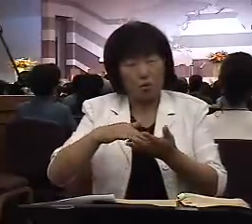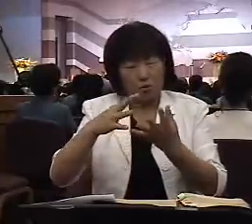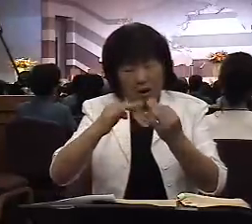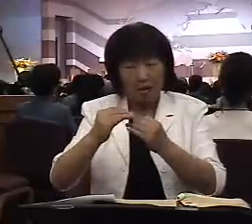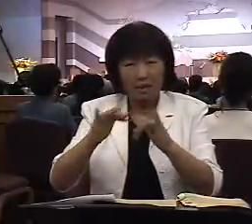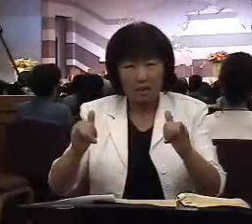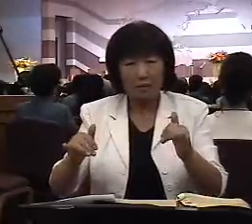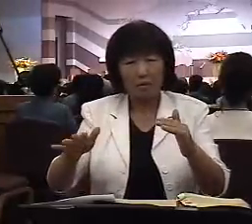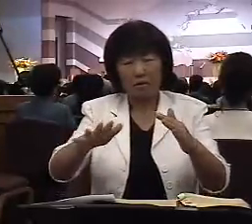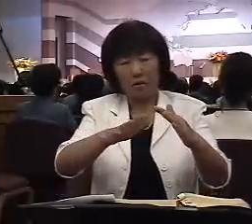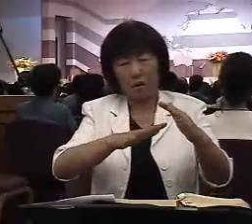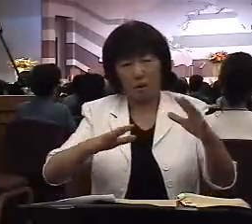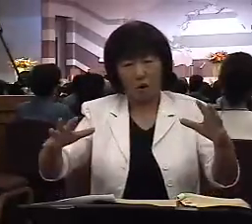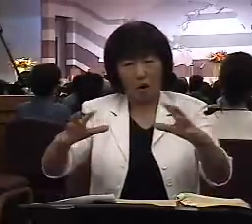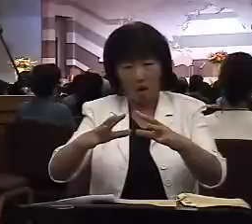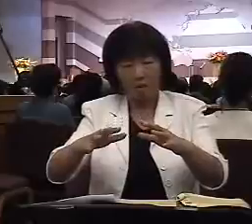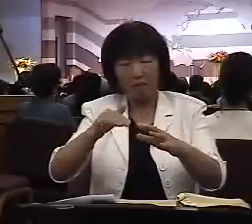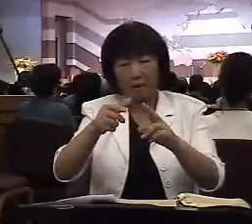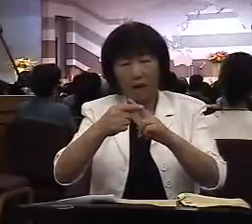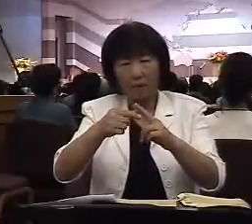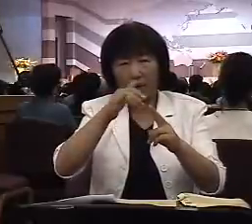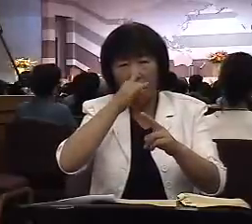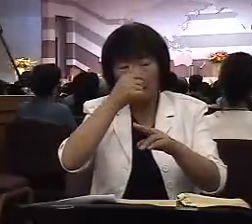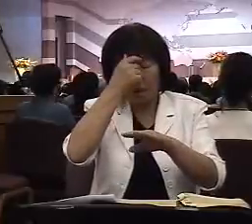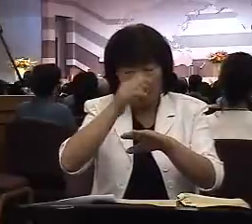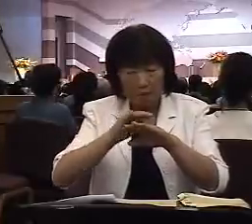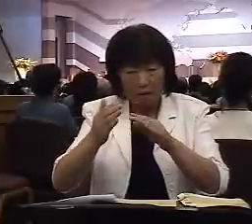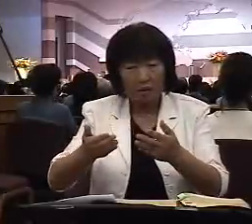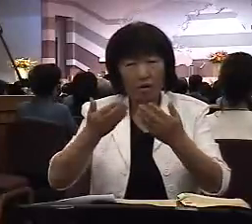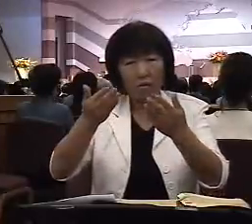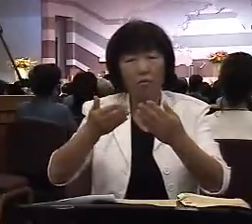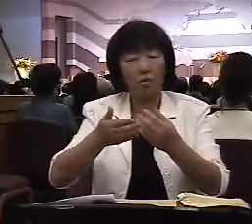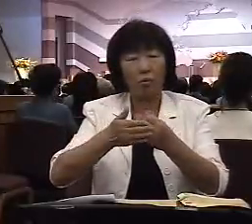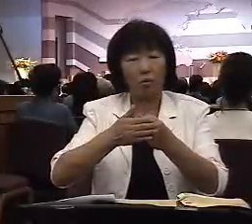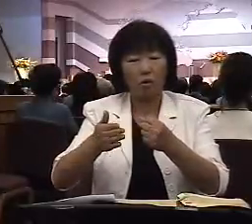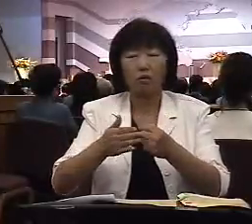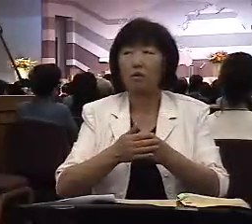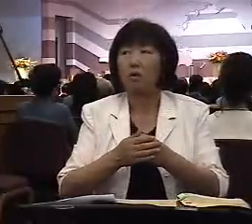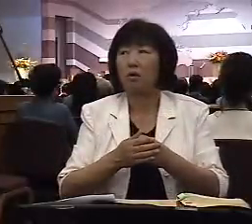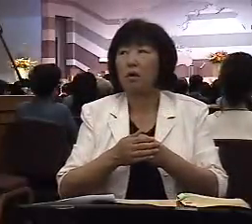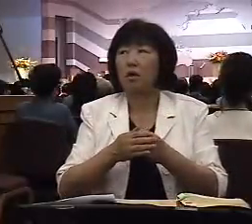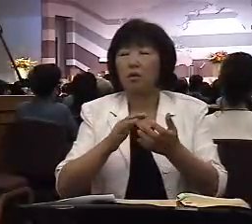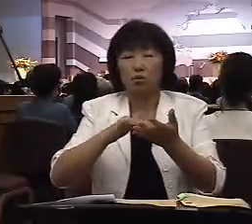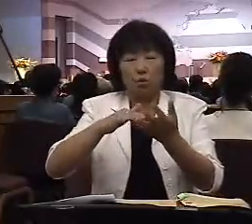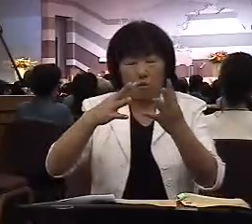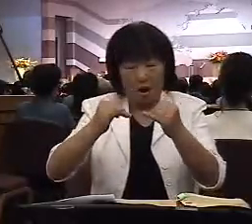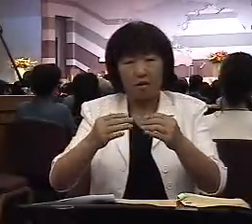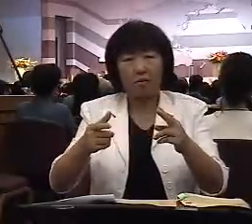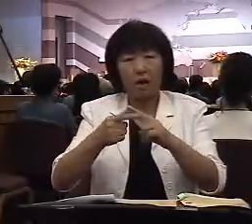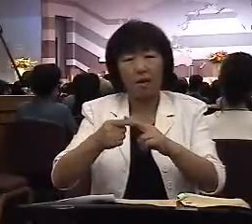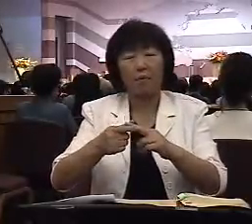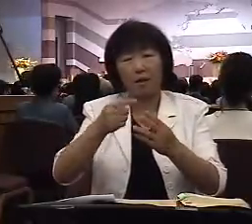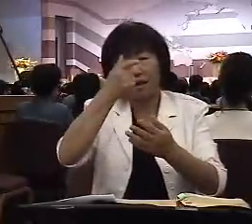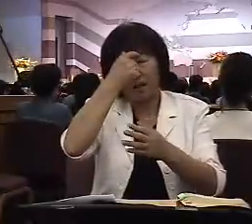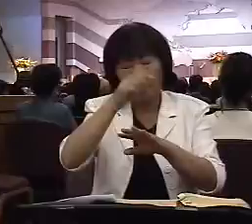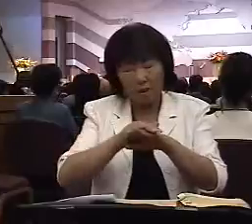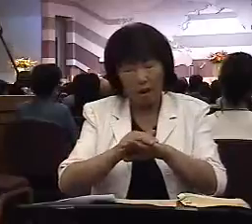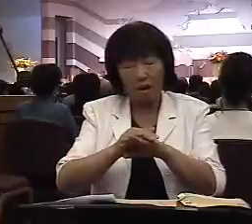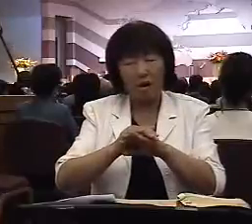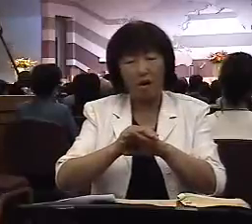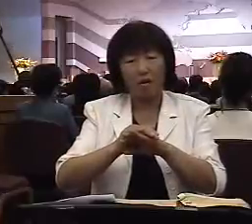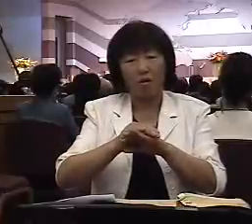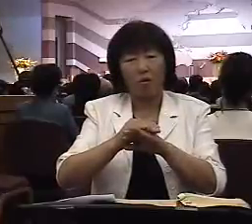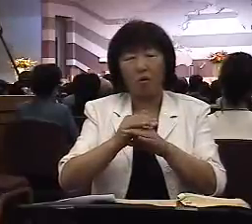무리들 가운데 모여 함께 있으면서 함께 예배 드림으로, 내가 이 수많은 무리들과 함께 예배하고 찬송하고